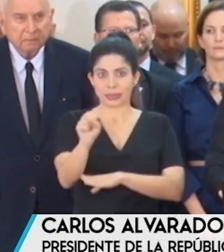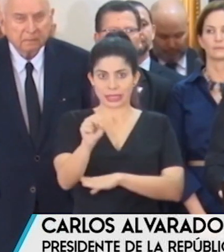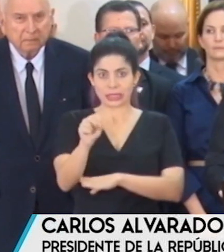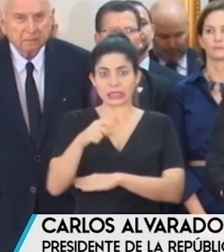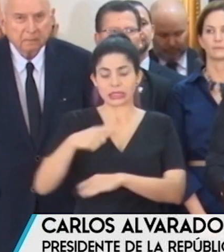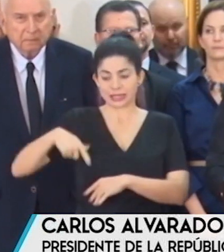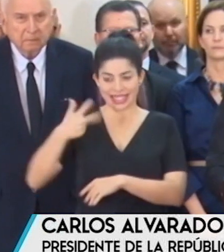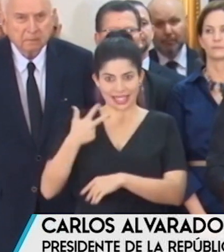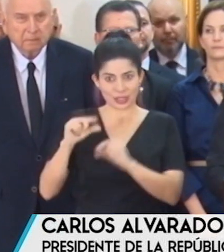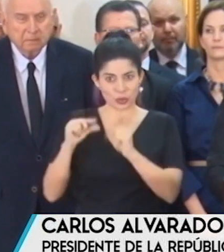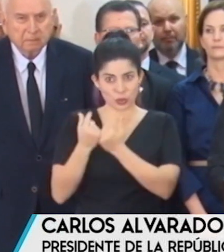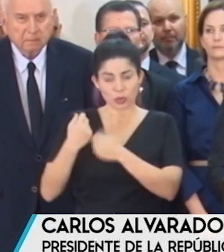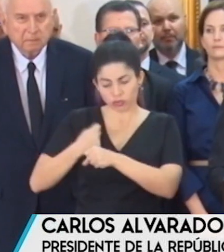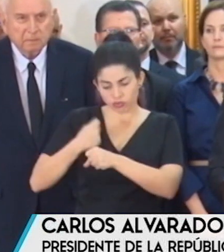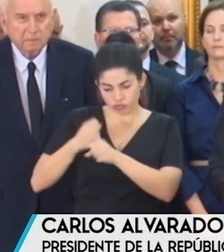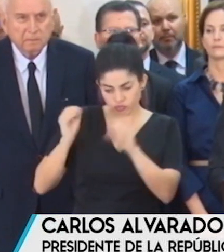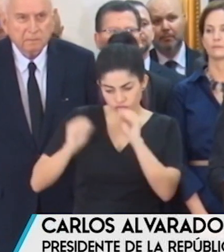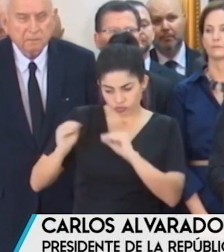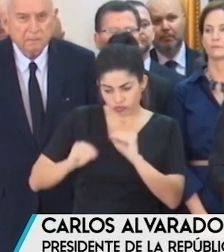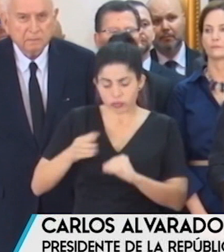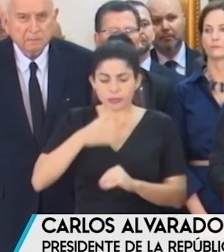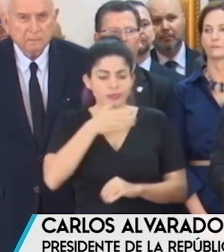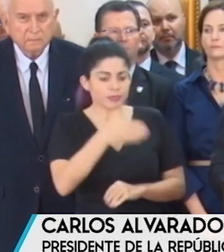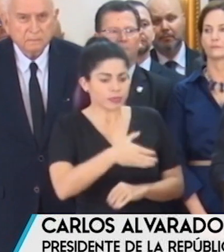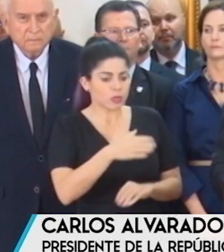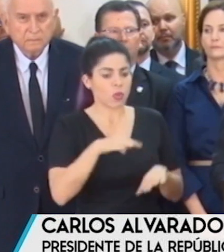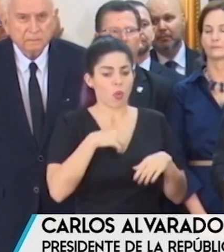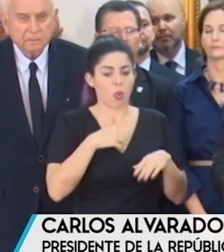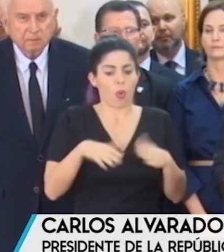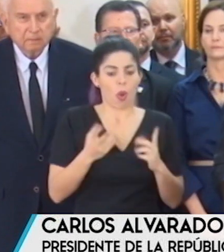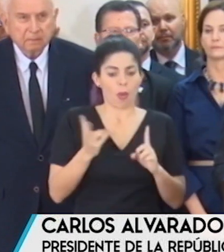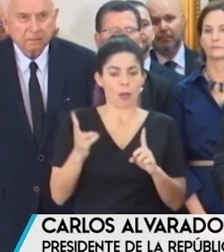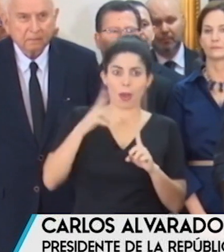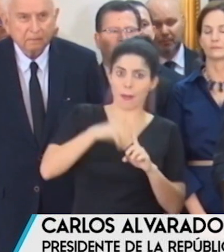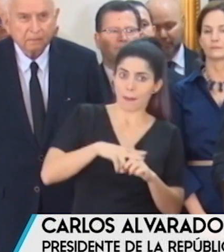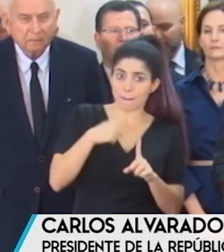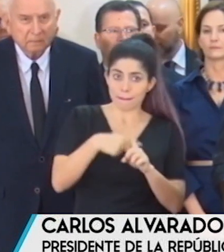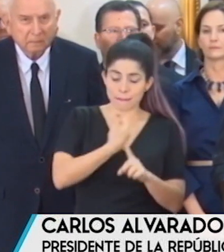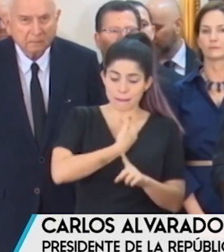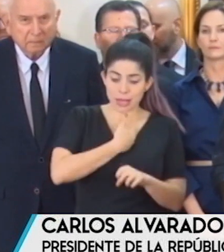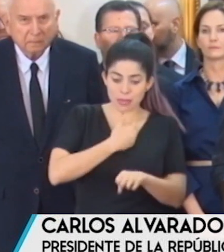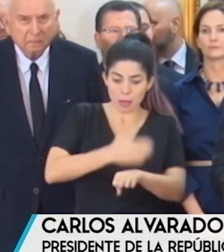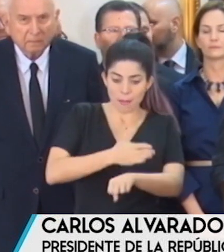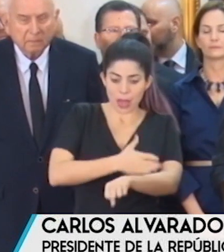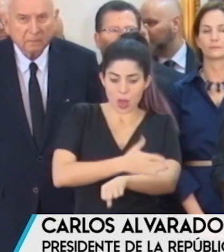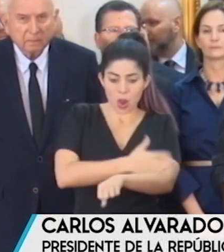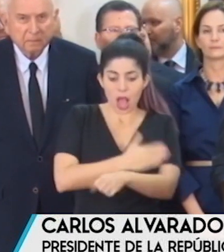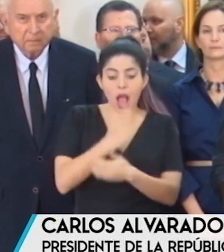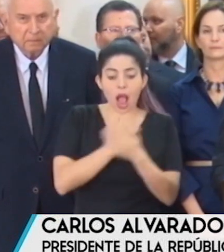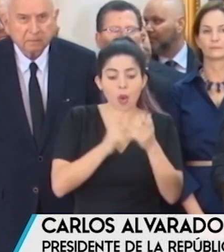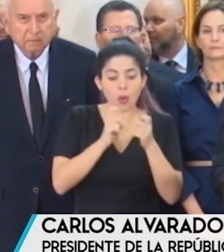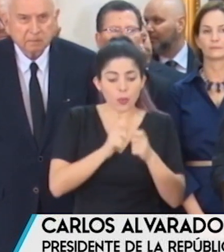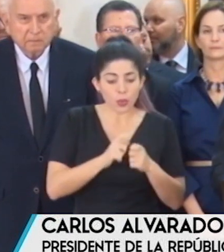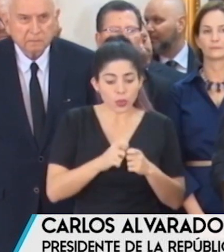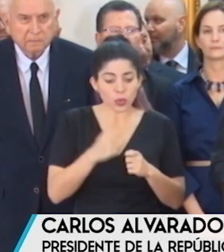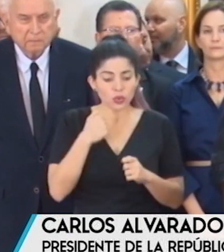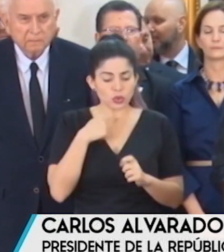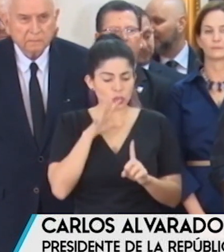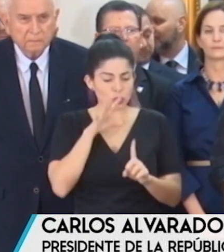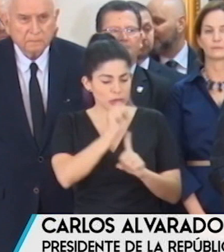mí recomendaciones para implementar y para mejorar en aquellos puntos en los que se haya